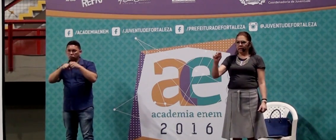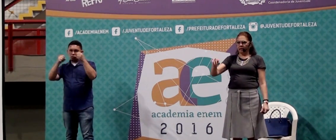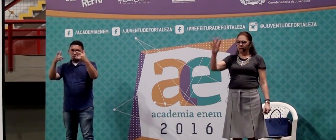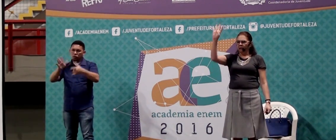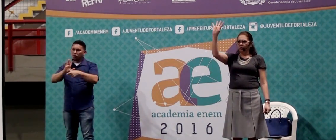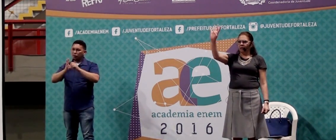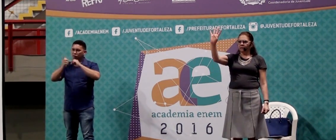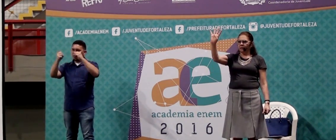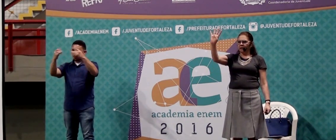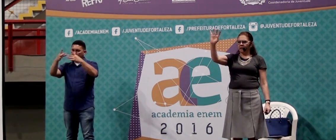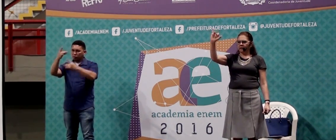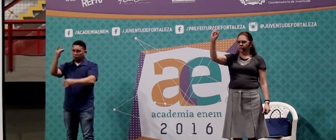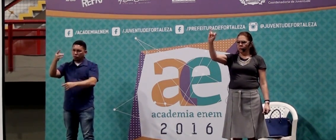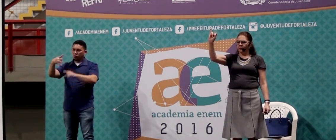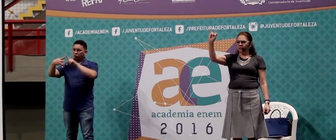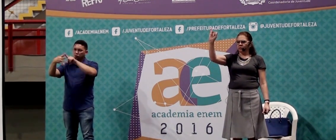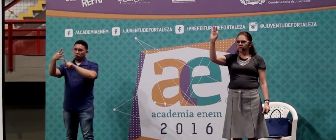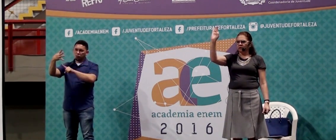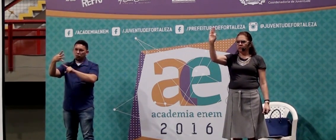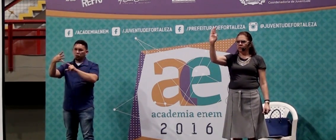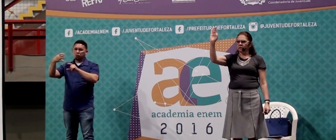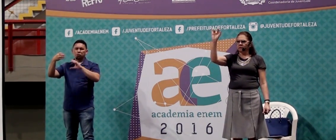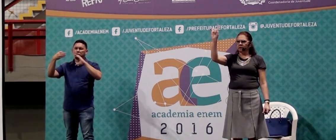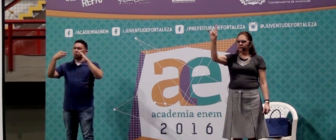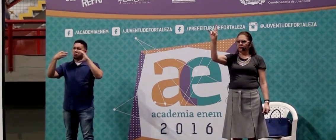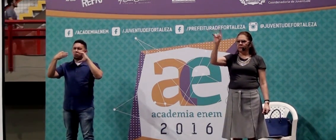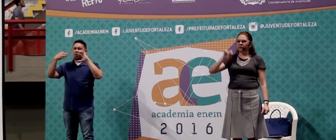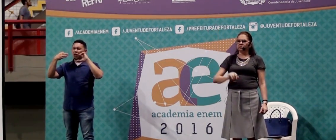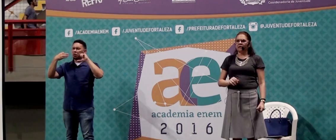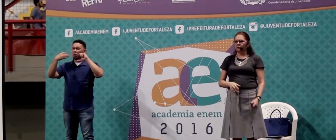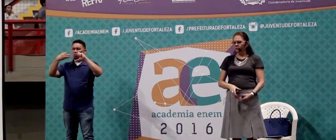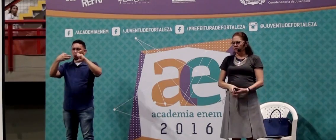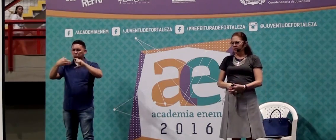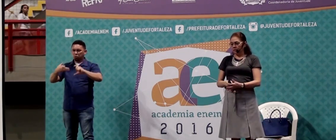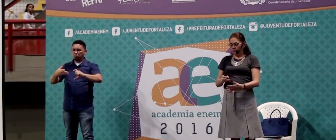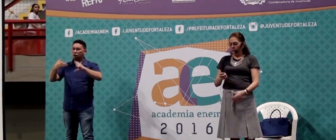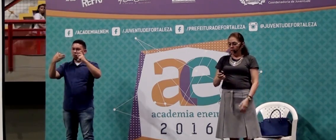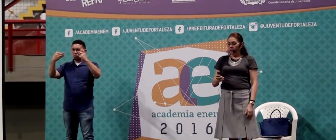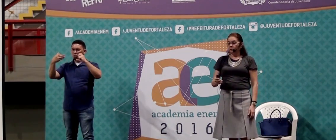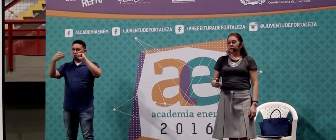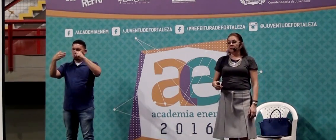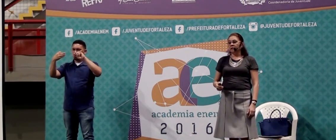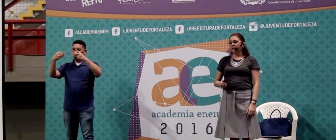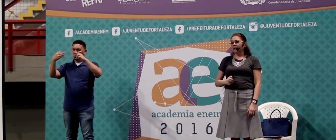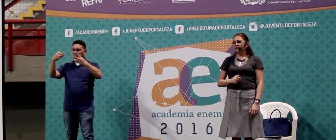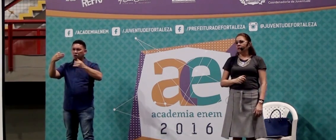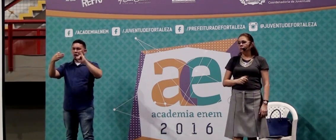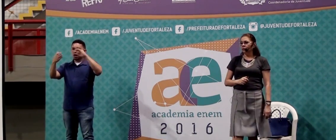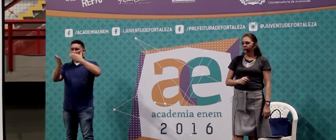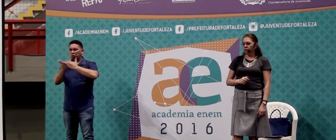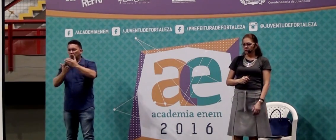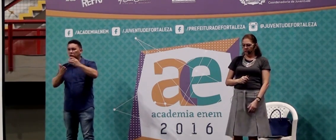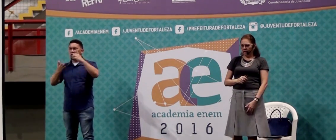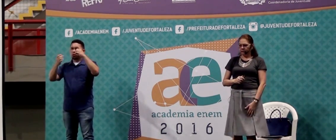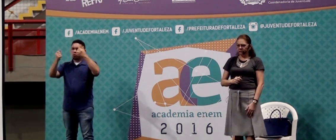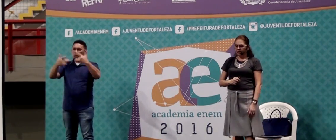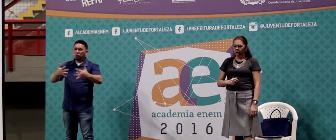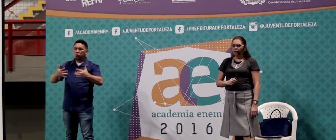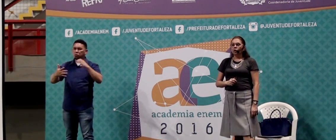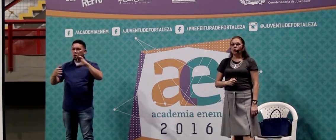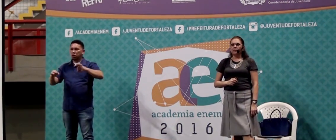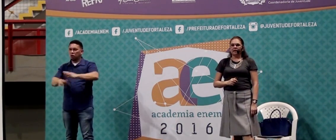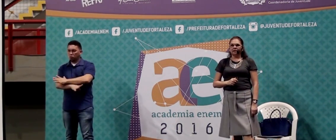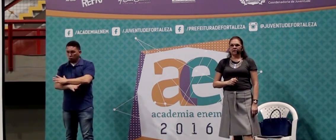eu expliquei. 4 parágrafos. 1 para a introdução, 2 para o desenvolvimento e o da conclusão. E eu citei até o número de